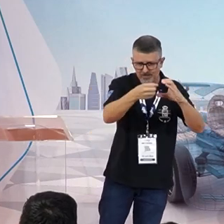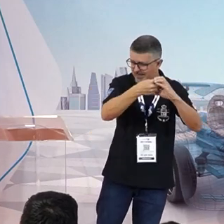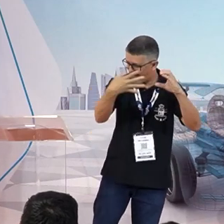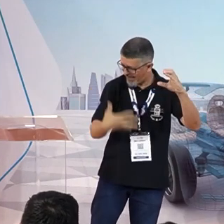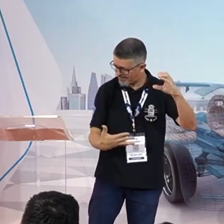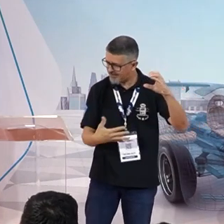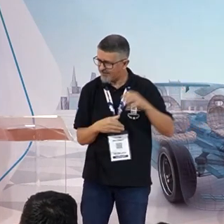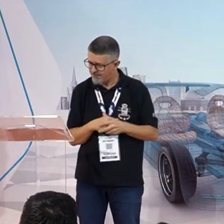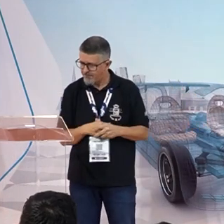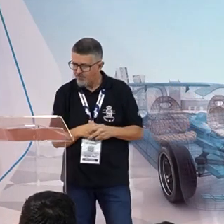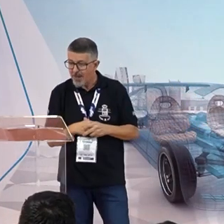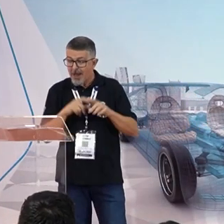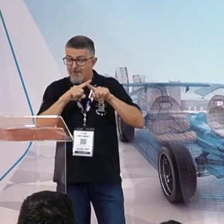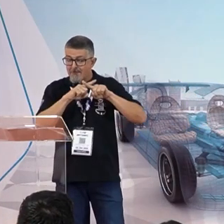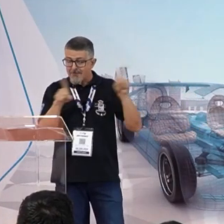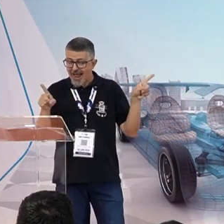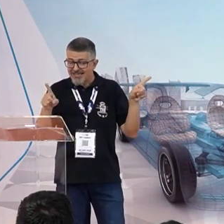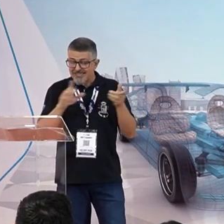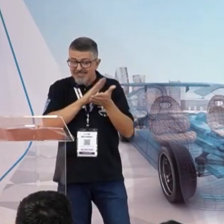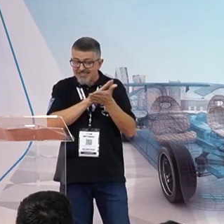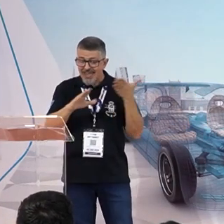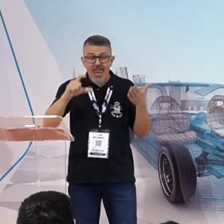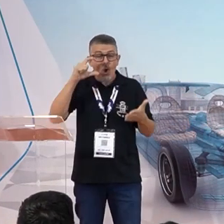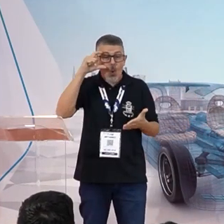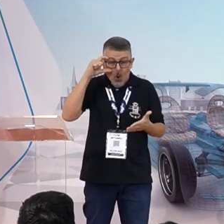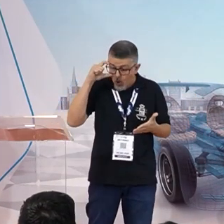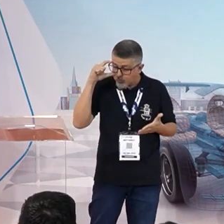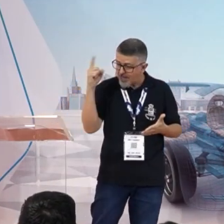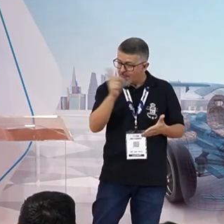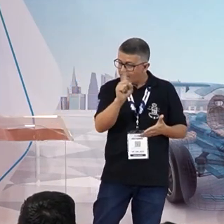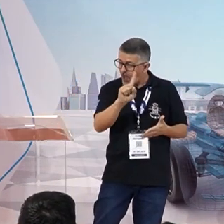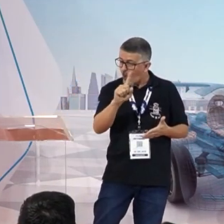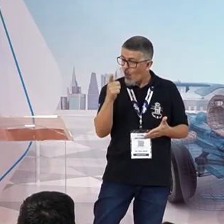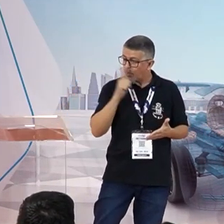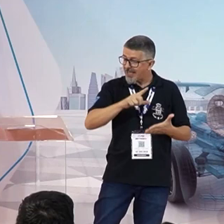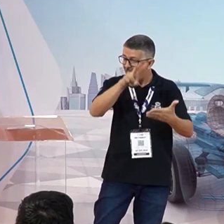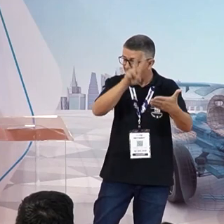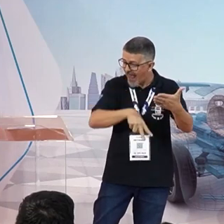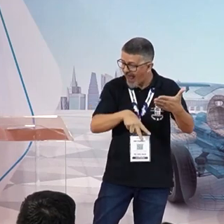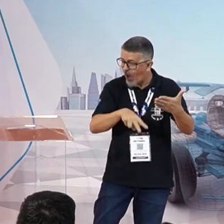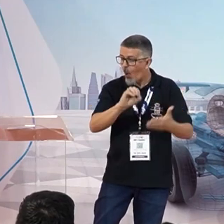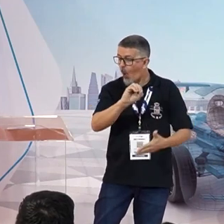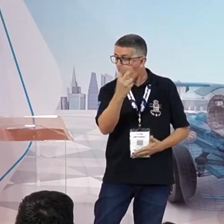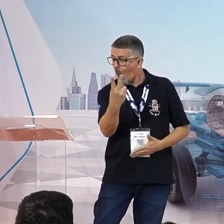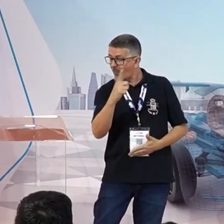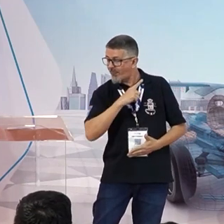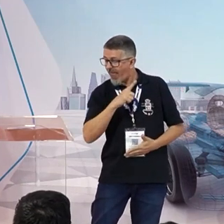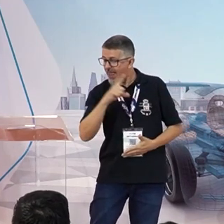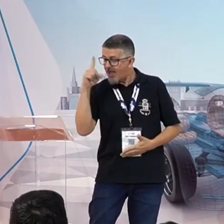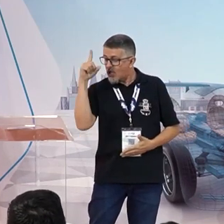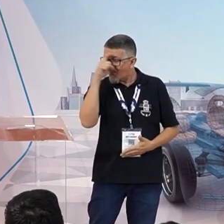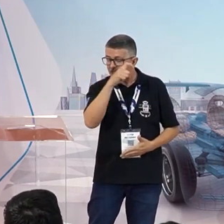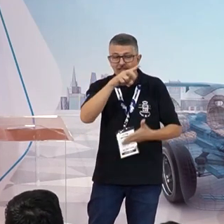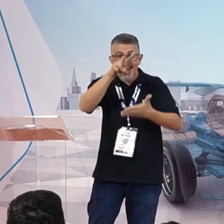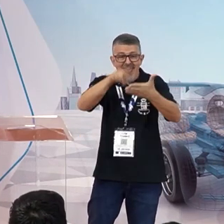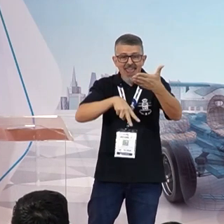essa é a sua característica, usar óculos. Mas, sem óculos, você não consegue ler ou tem